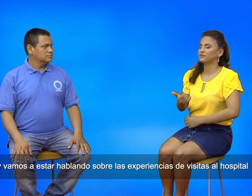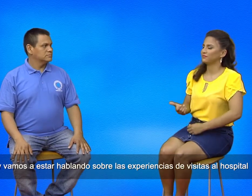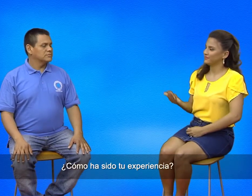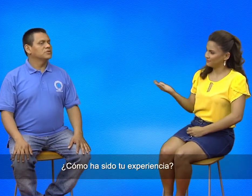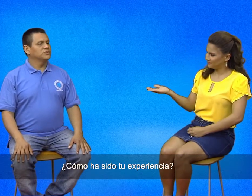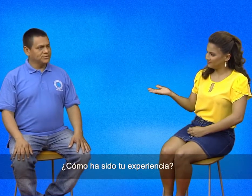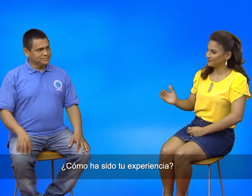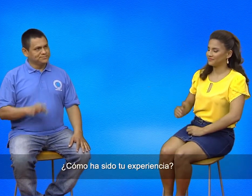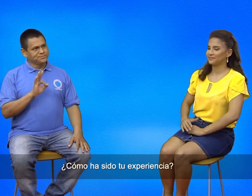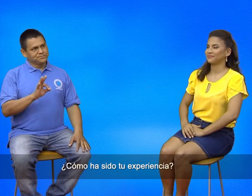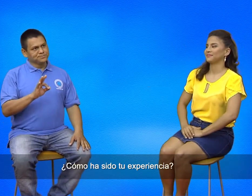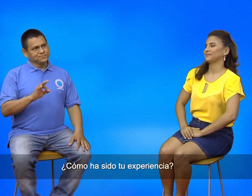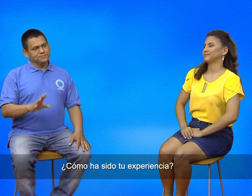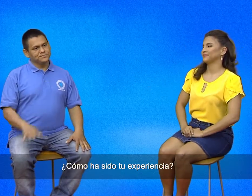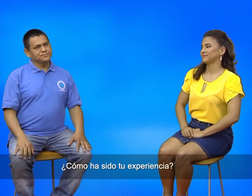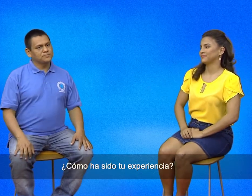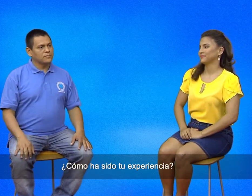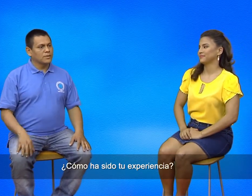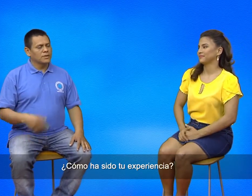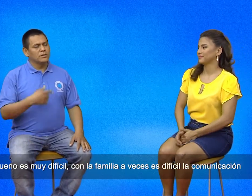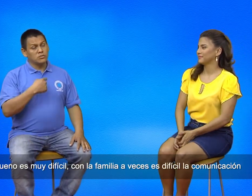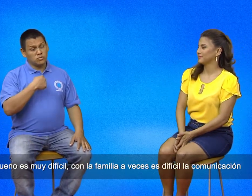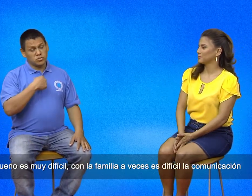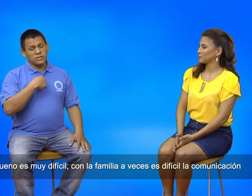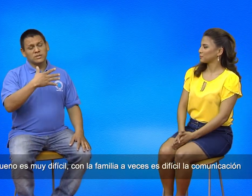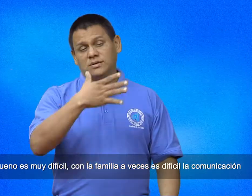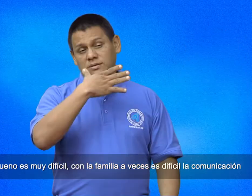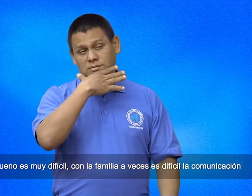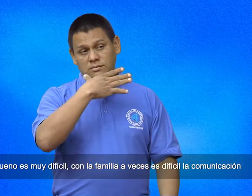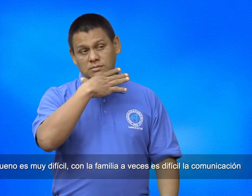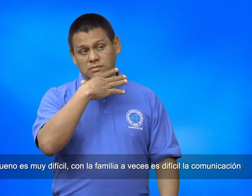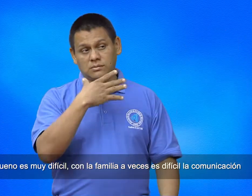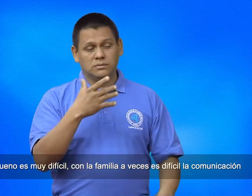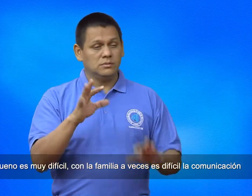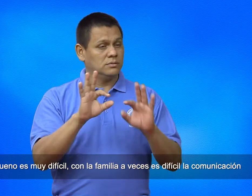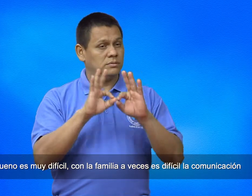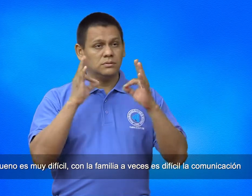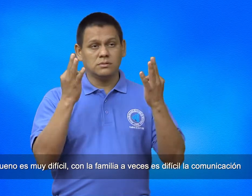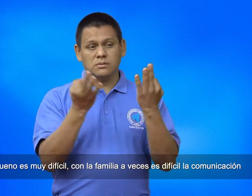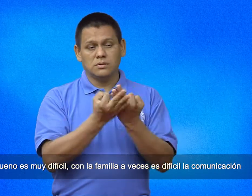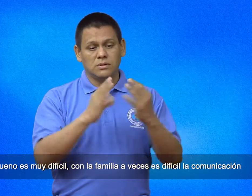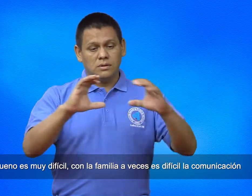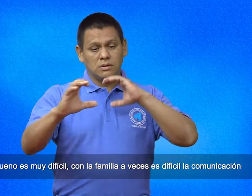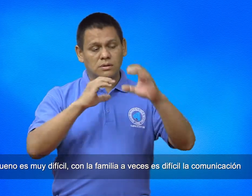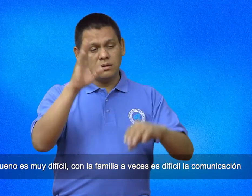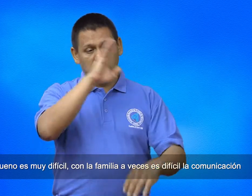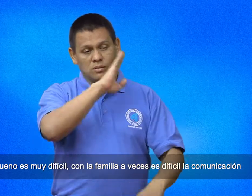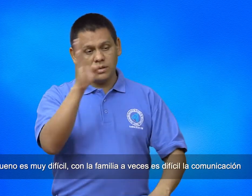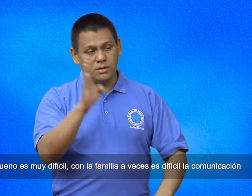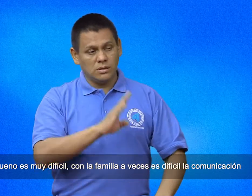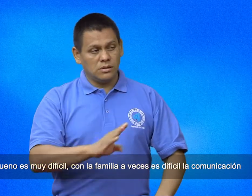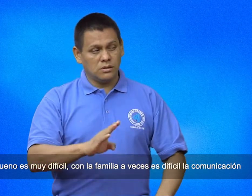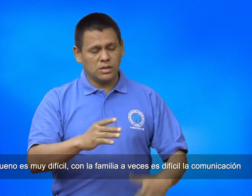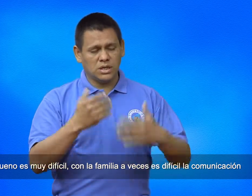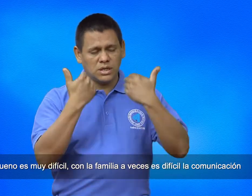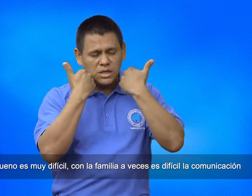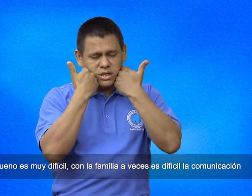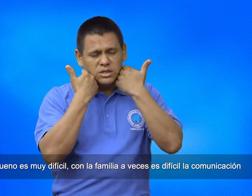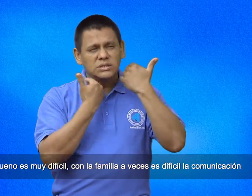cómo ha sido tu experiencia bueno es muy difícil con una familia a veces es difícil